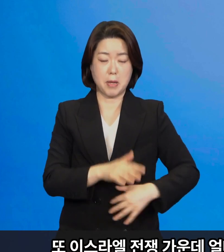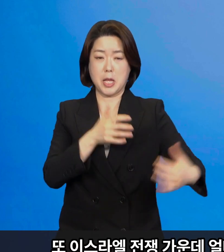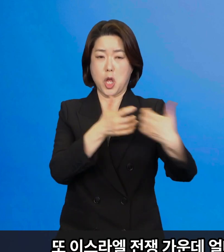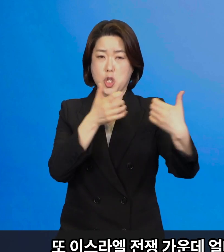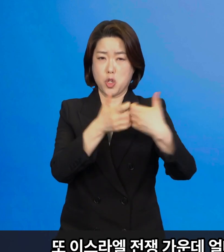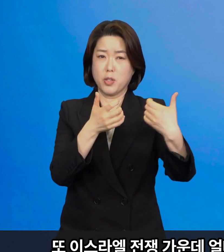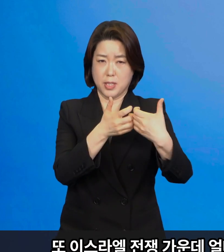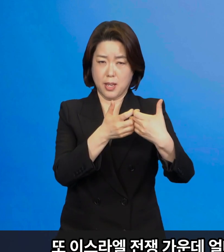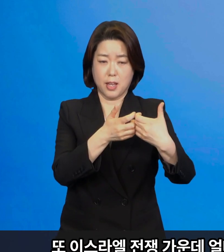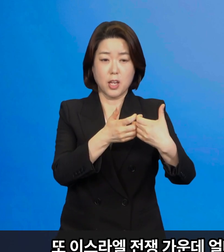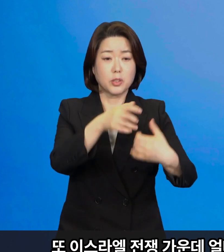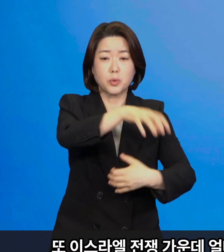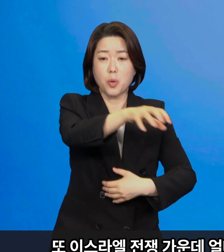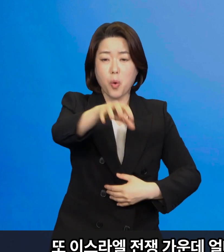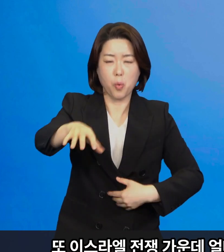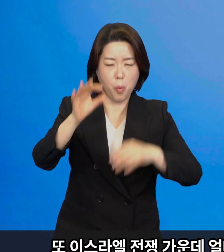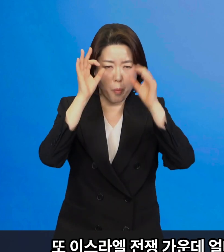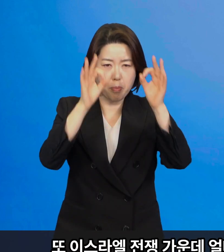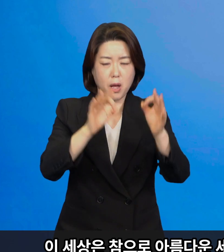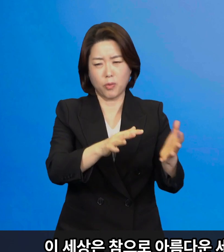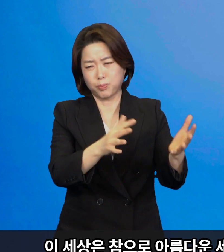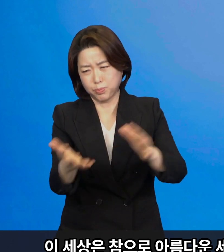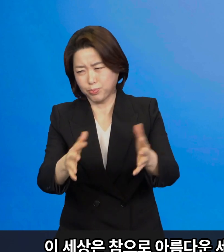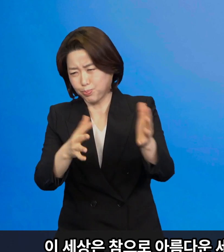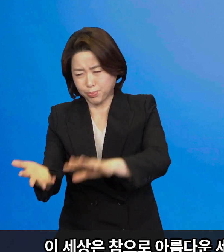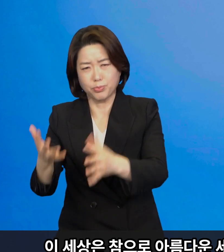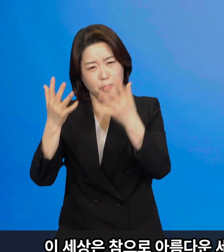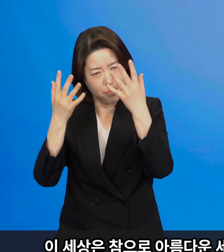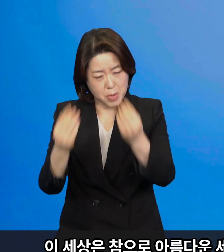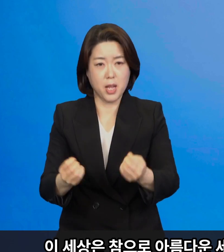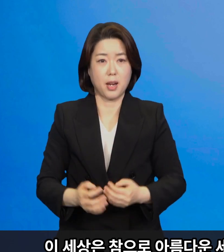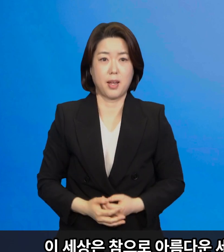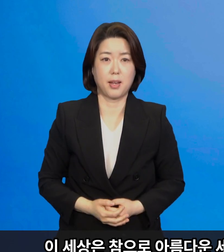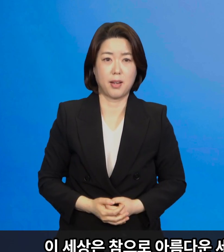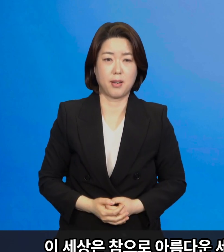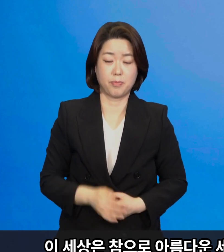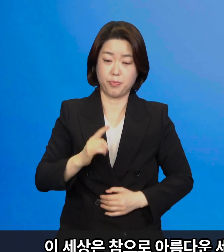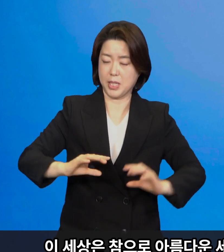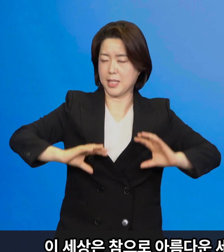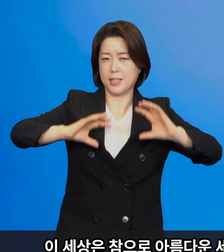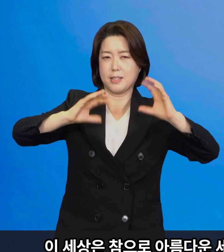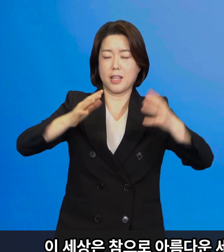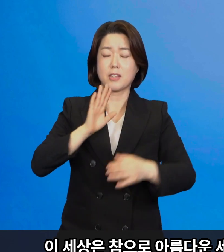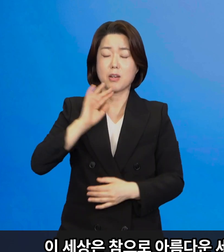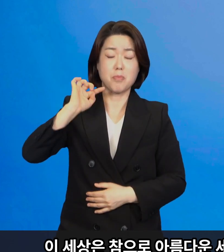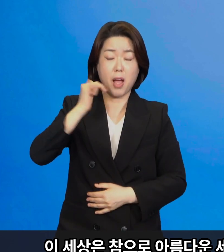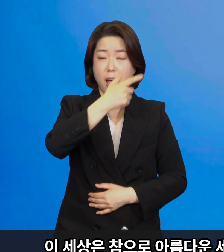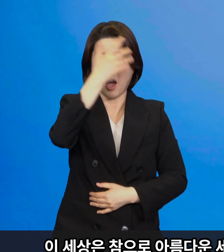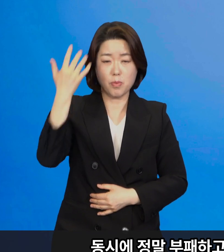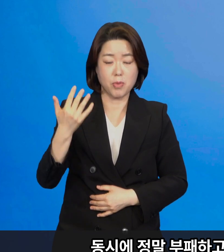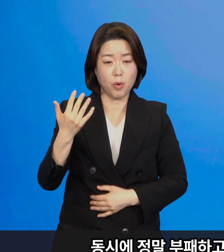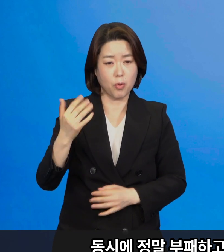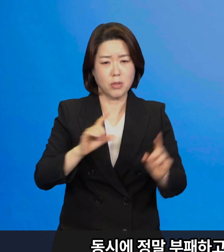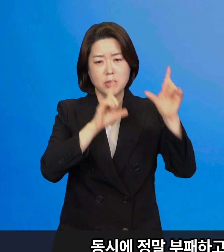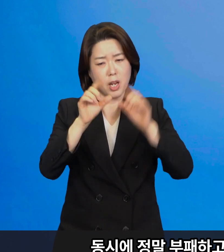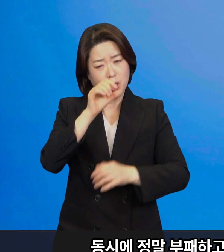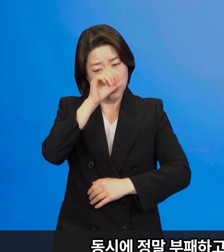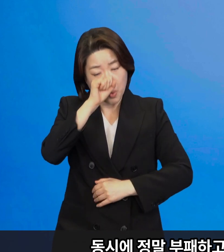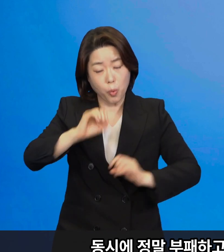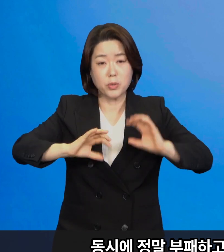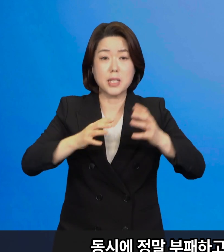전쟁 가운데 얼마나 많은 사람들이 죽었습니까? 이 세상은 참으로 아름다운 세상이고 정말 살만한 세상이지만